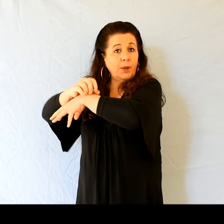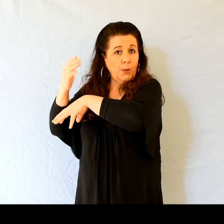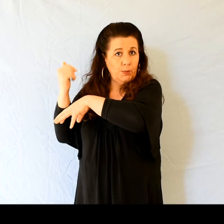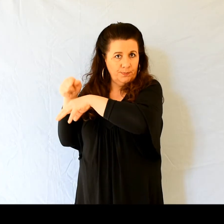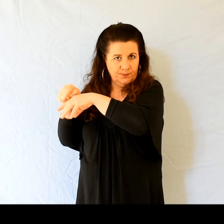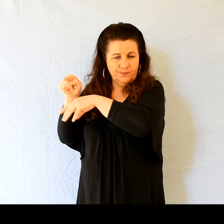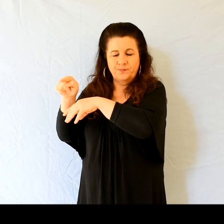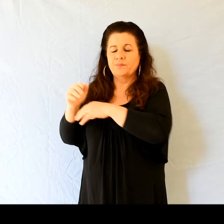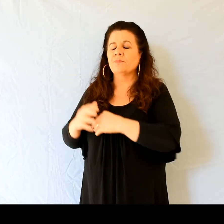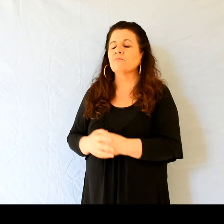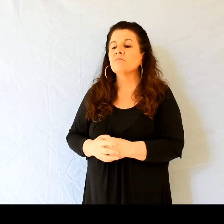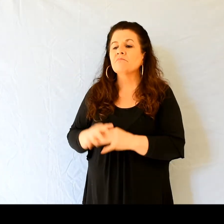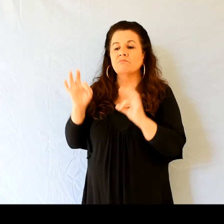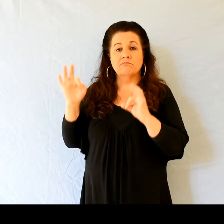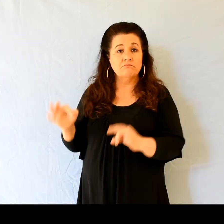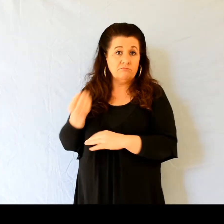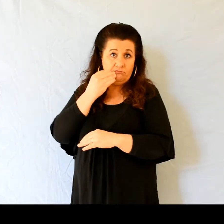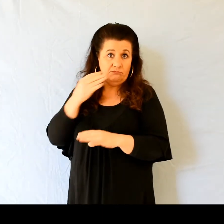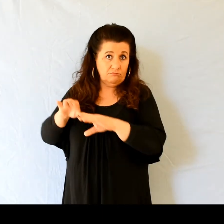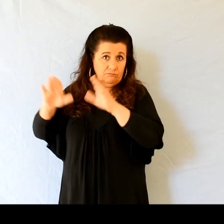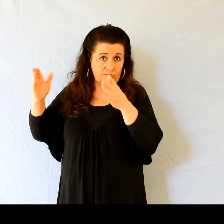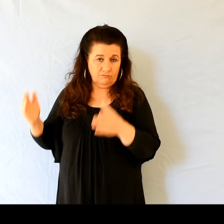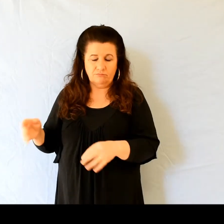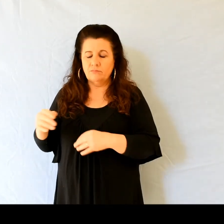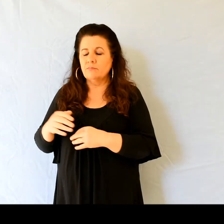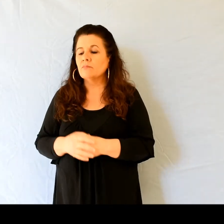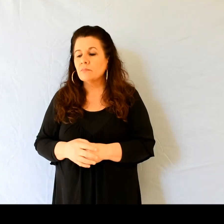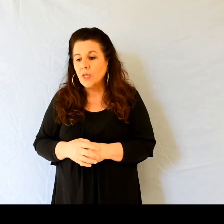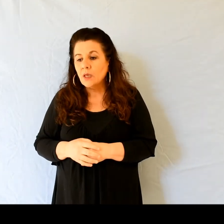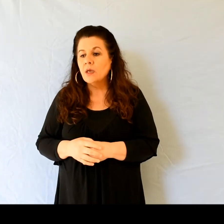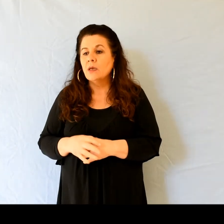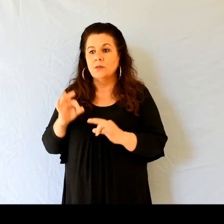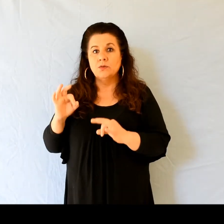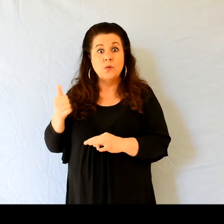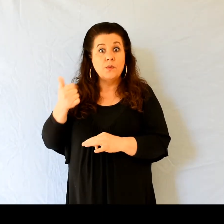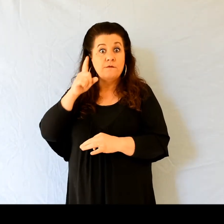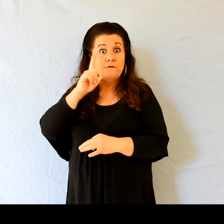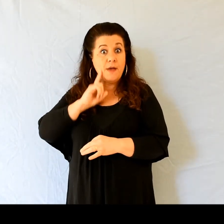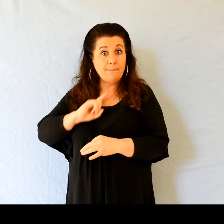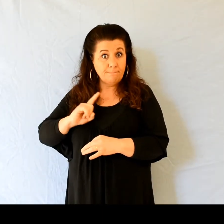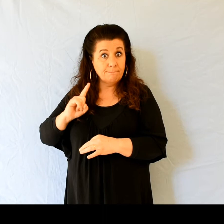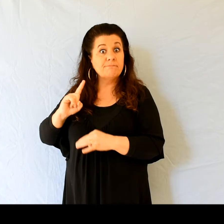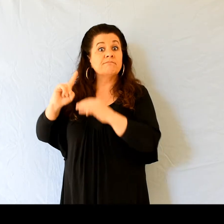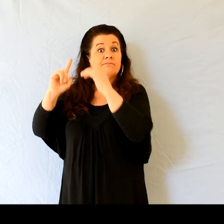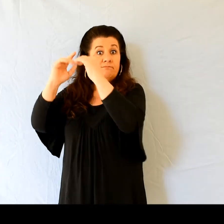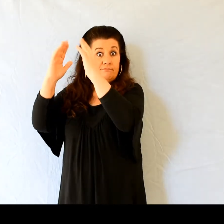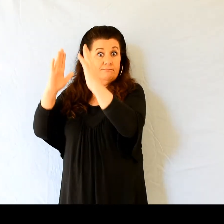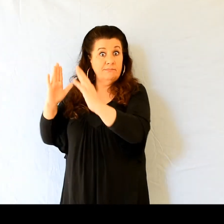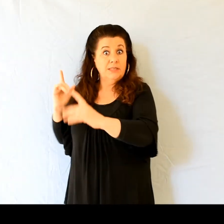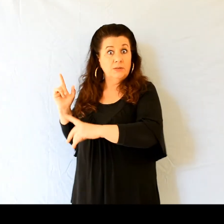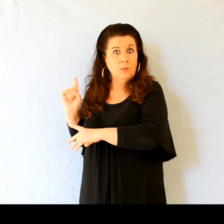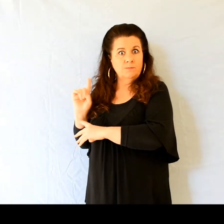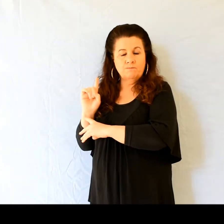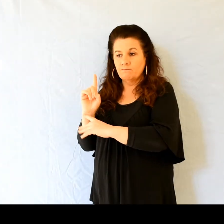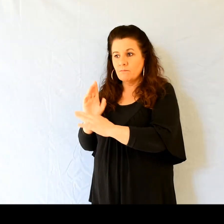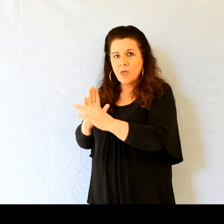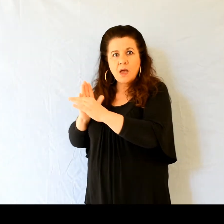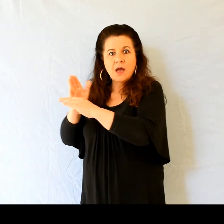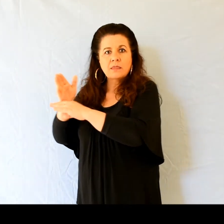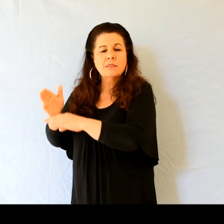une femme entra avec un flacon d'albâtre contenant un parfum très pur